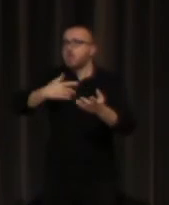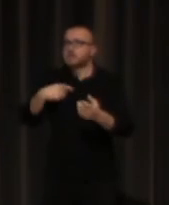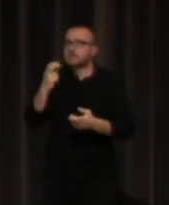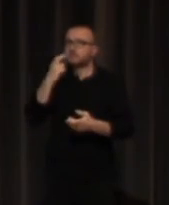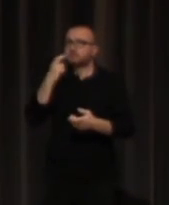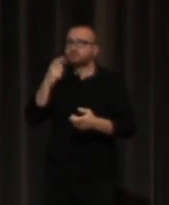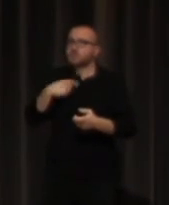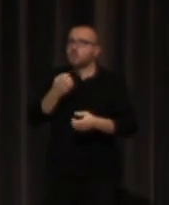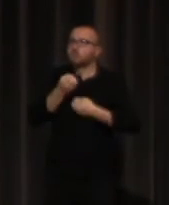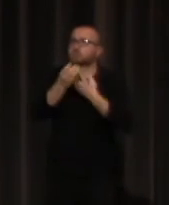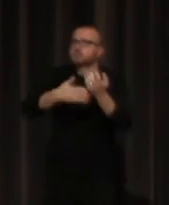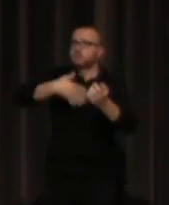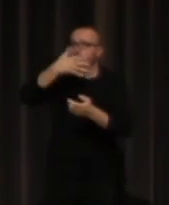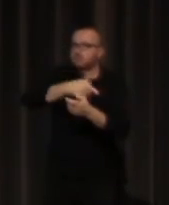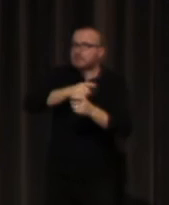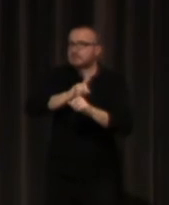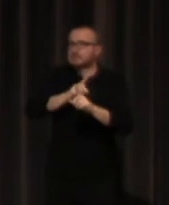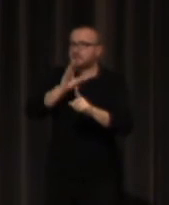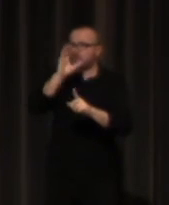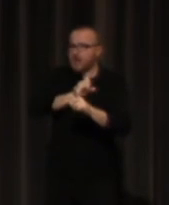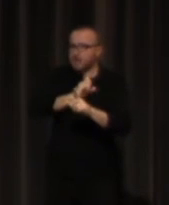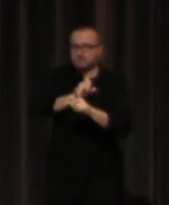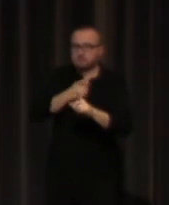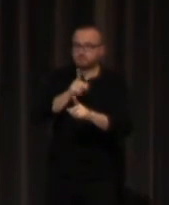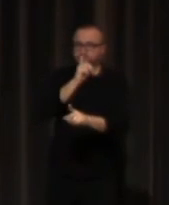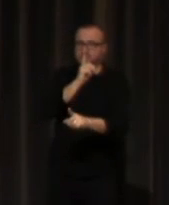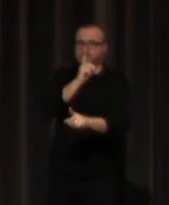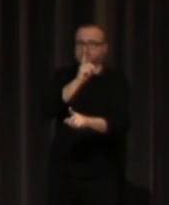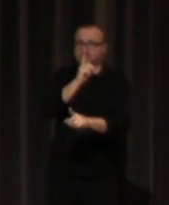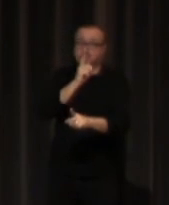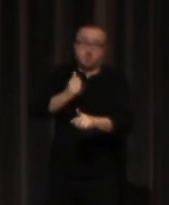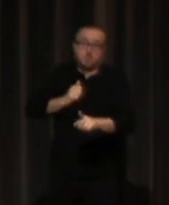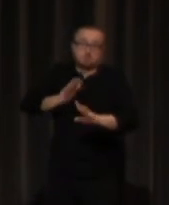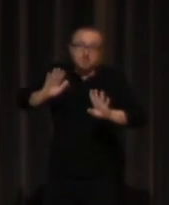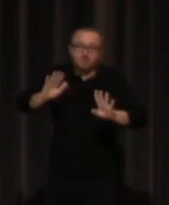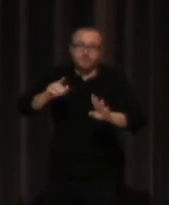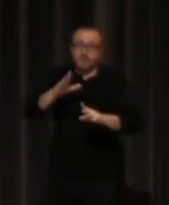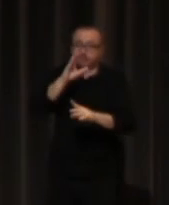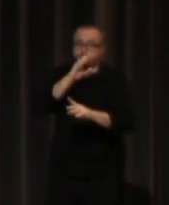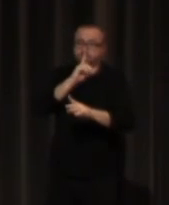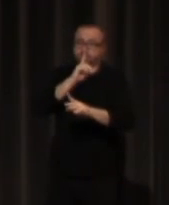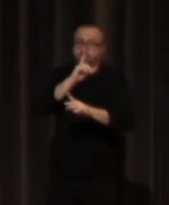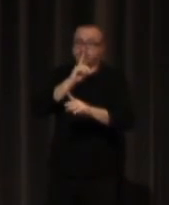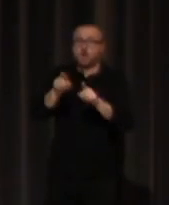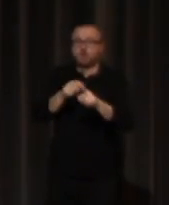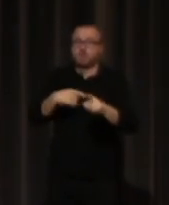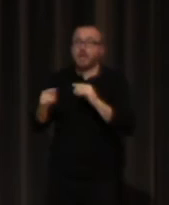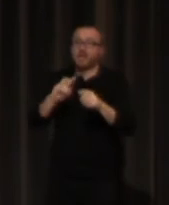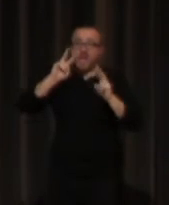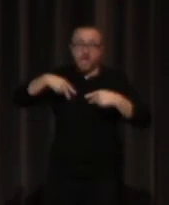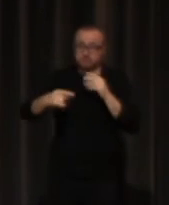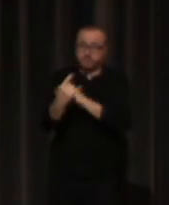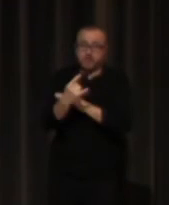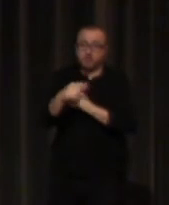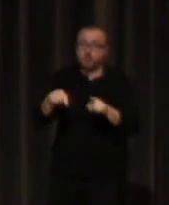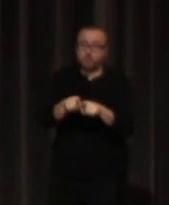i per evitar aquest risc, parlar per mi mateix, sentir-me. Però és un autoengany adonar-se de la solitud,